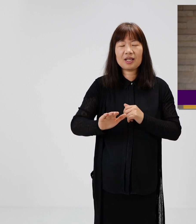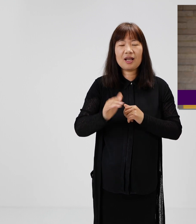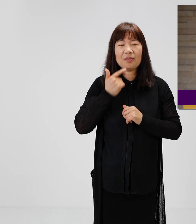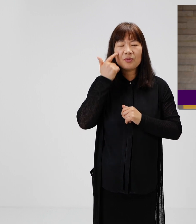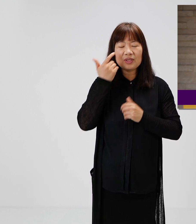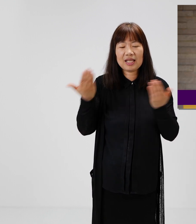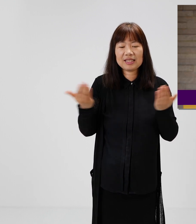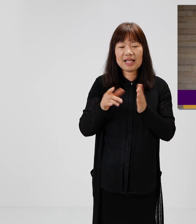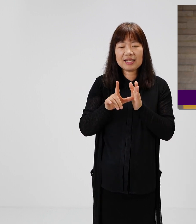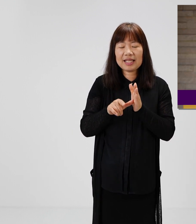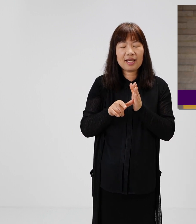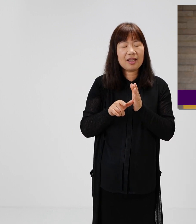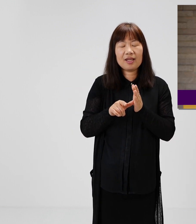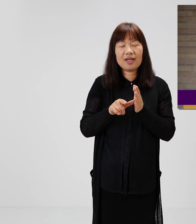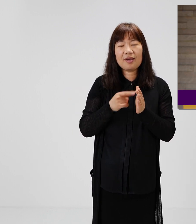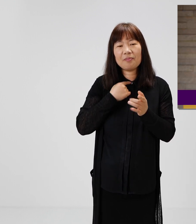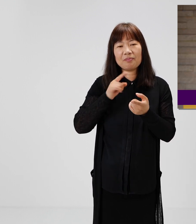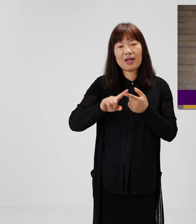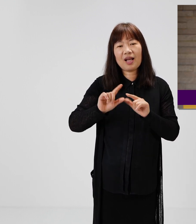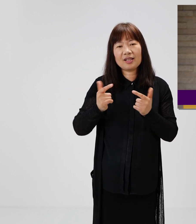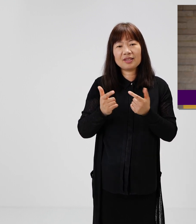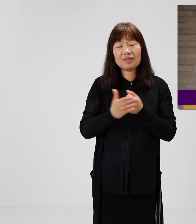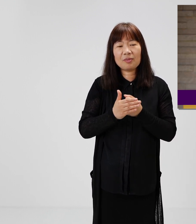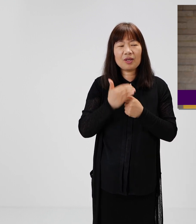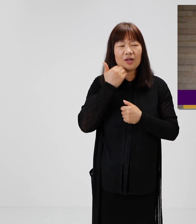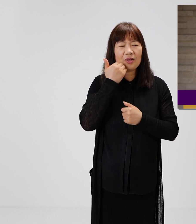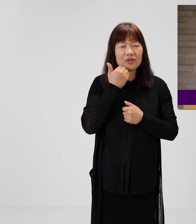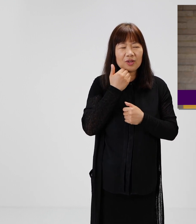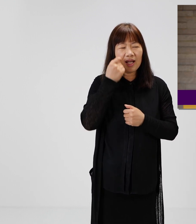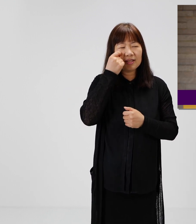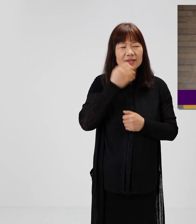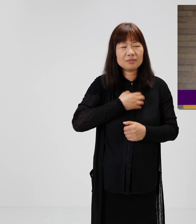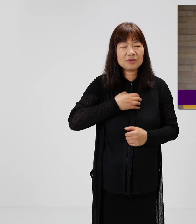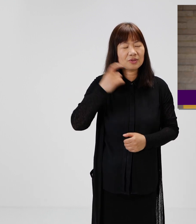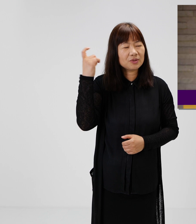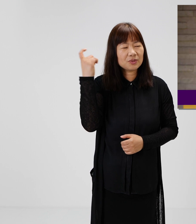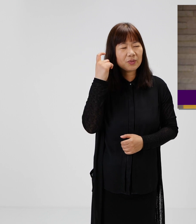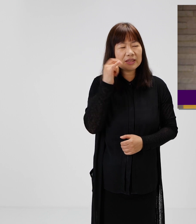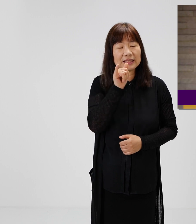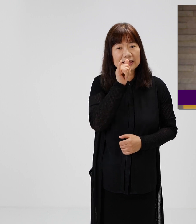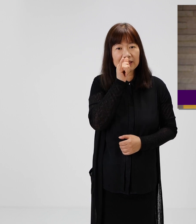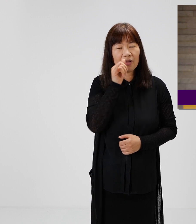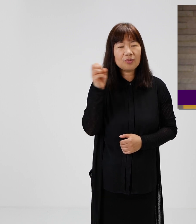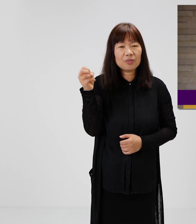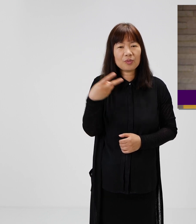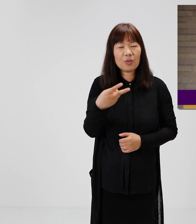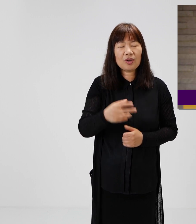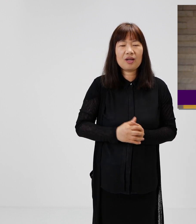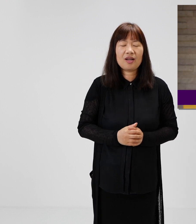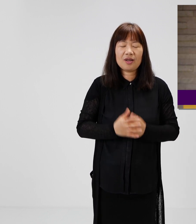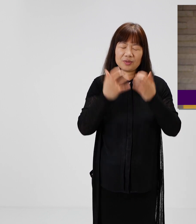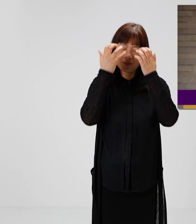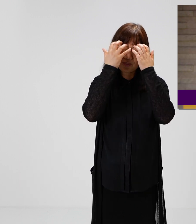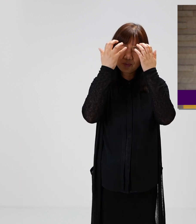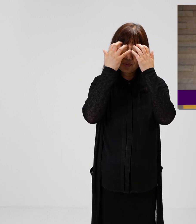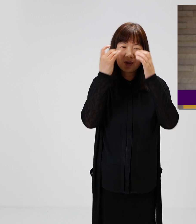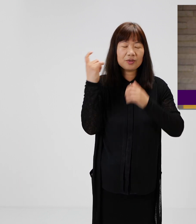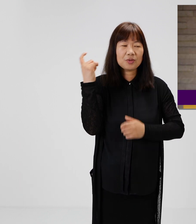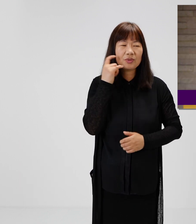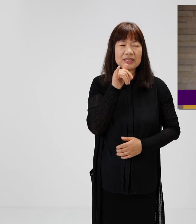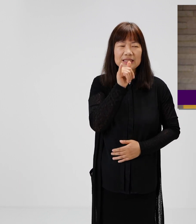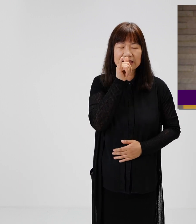목회를 하다 보면 그게 뜻대로 안 돼요. 누군가의 슬픈 소식을 들었다거나 고통스러운